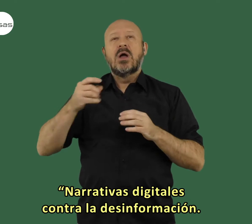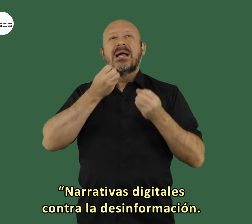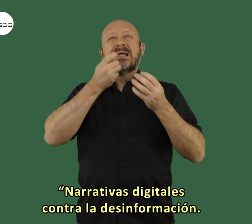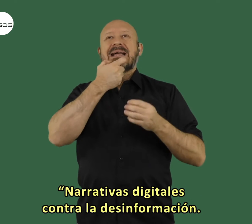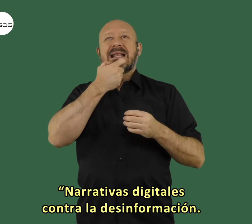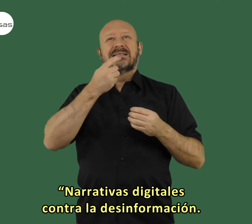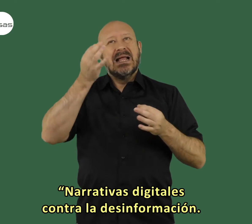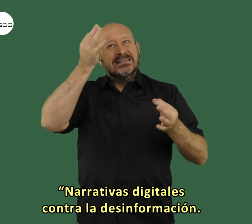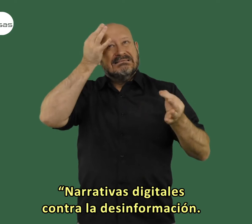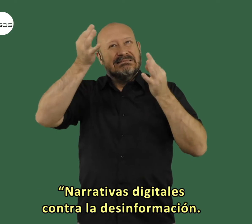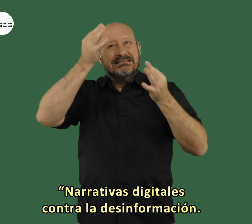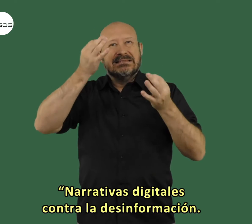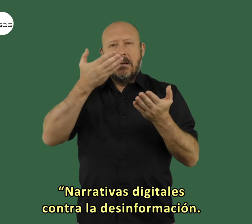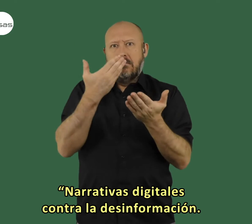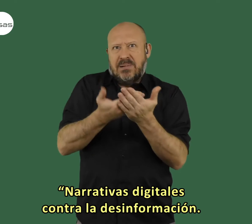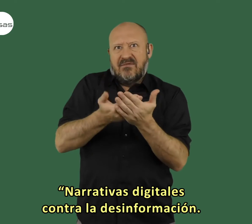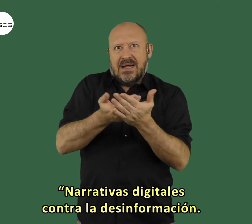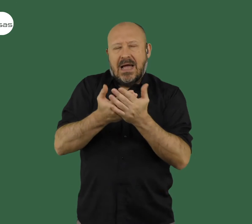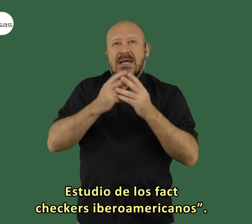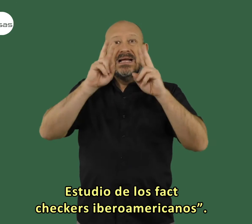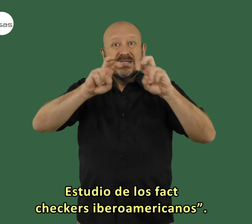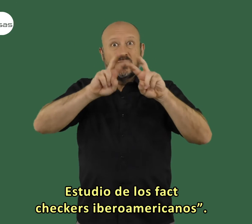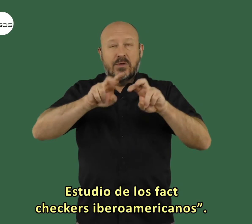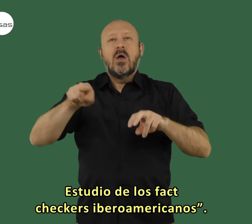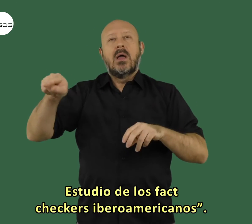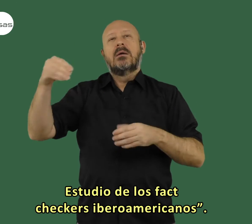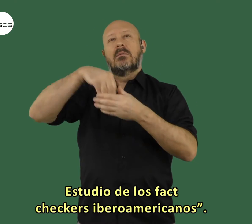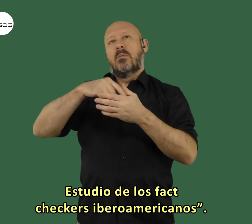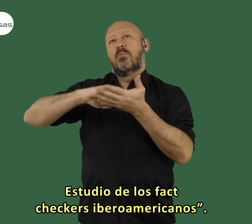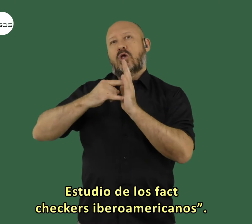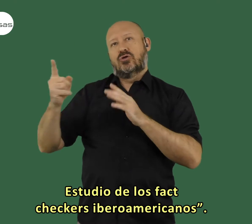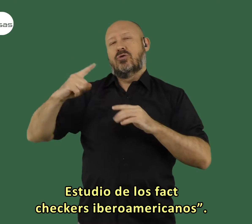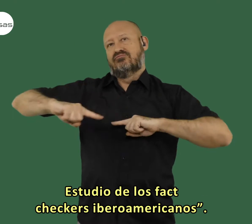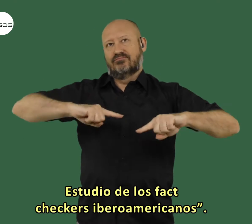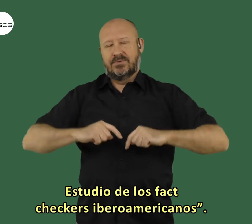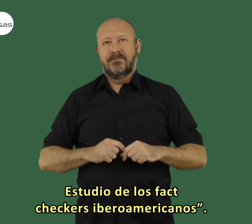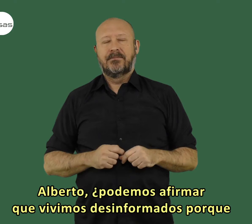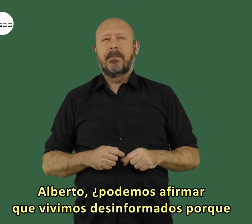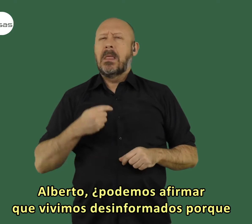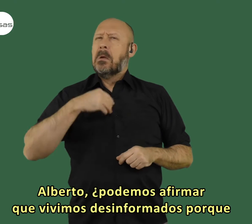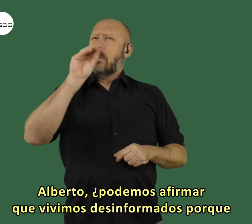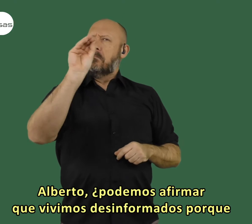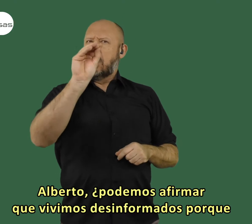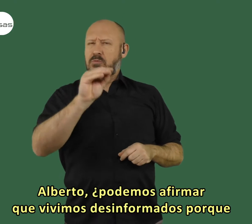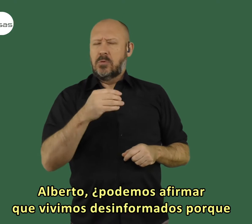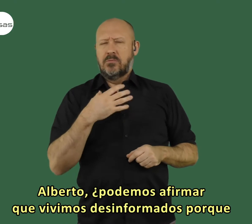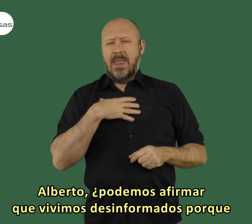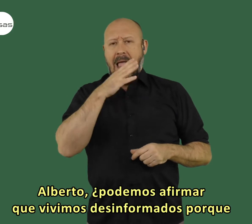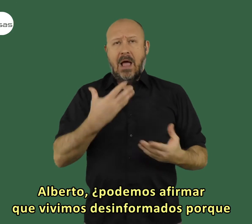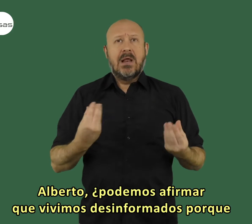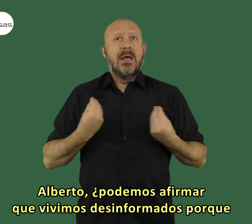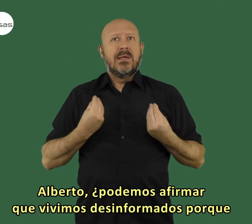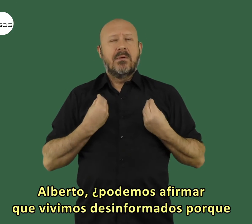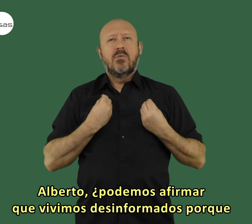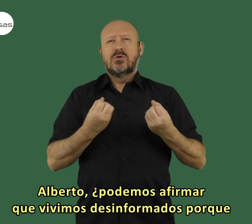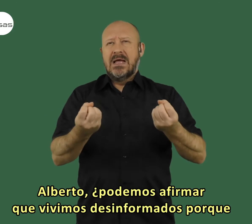proyecto Narrativas Digitales contra la Desinformación, estudio de los fact-checker iberoamericanos. Alberto, ¿podemos afirmar